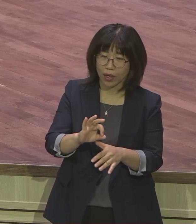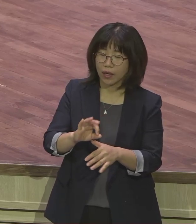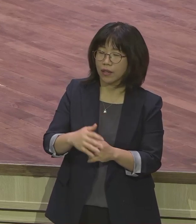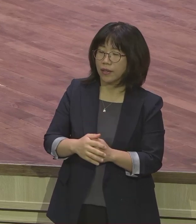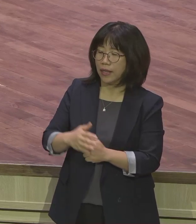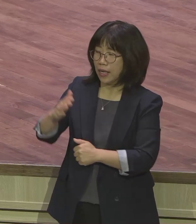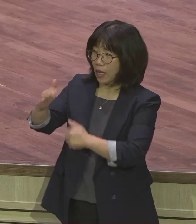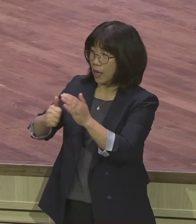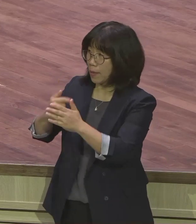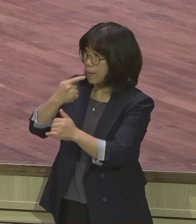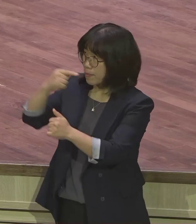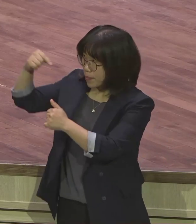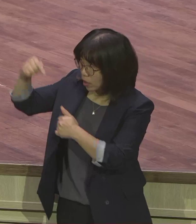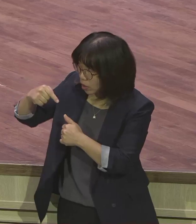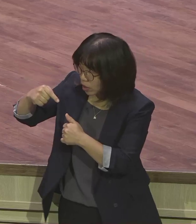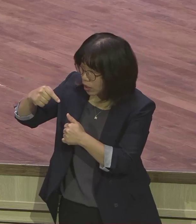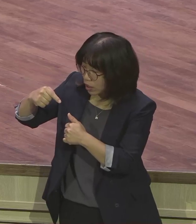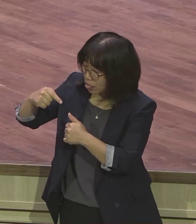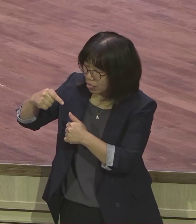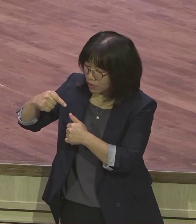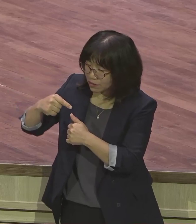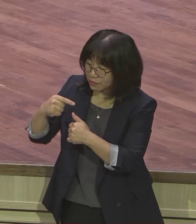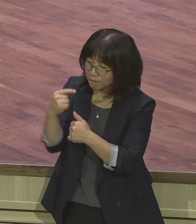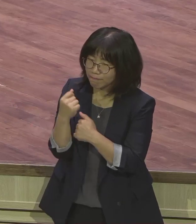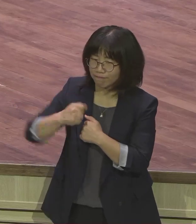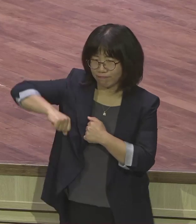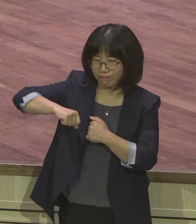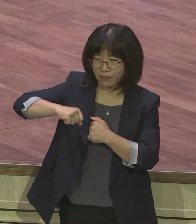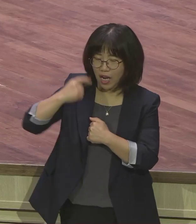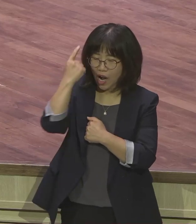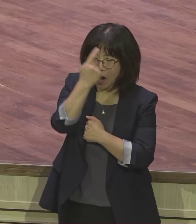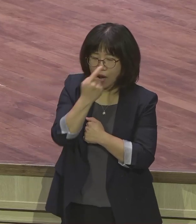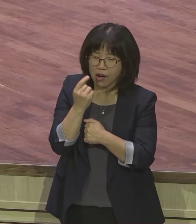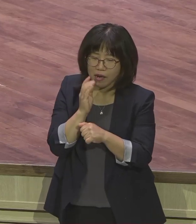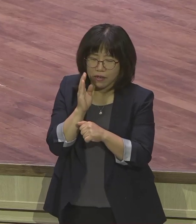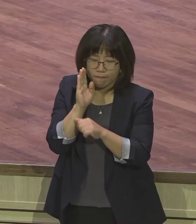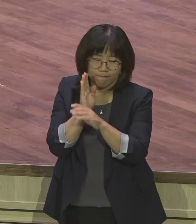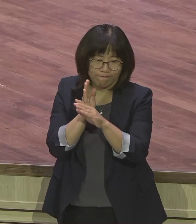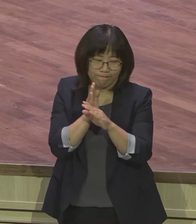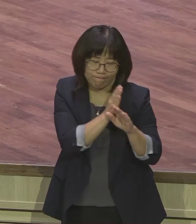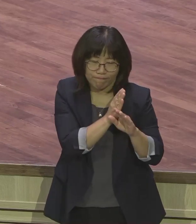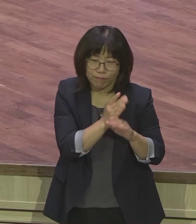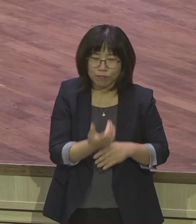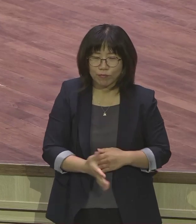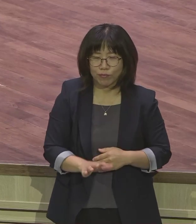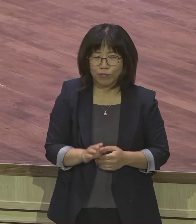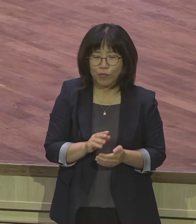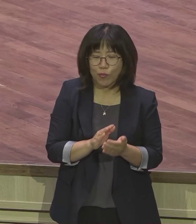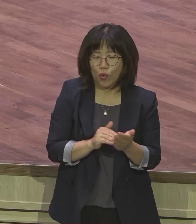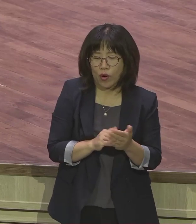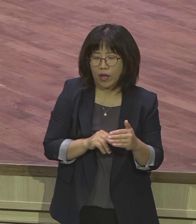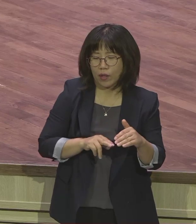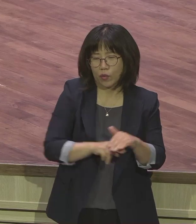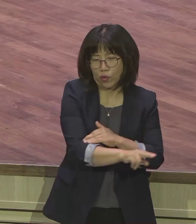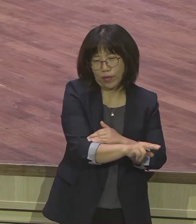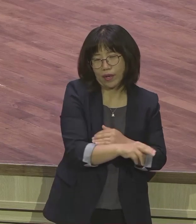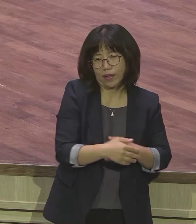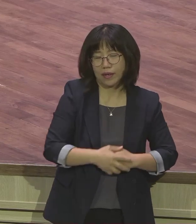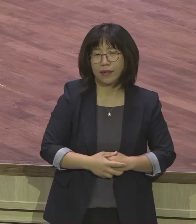불순종해서 하나님의 눈을 낯을 피하여 도망을 갔습니다. 그러나 결국